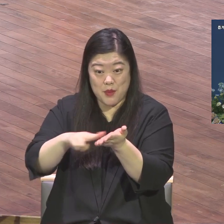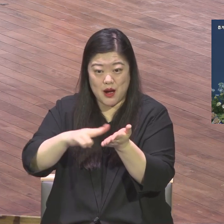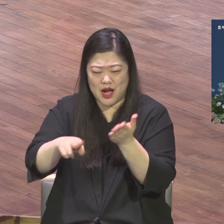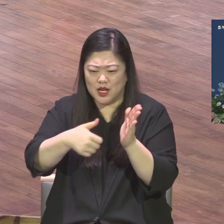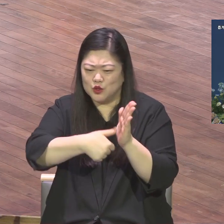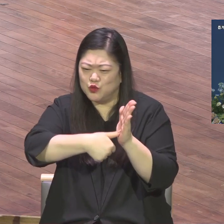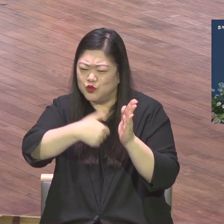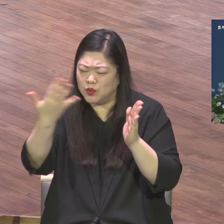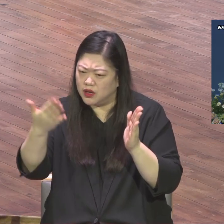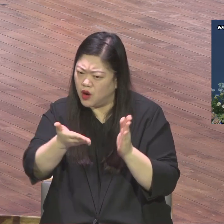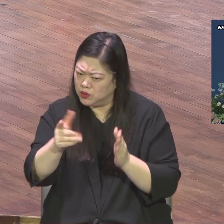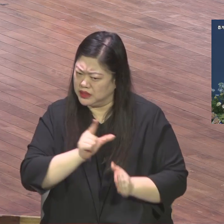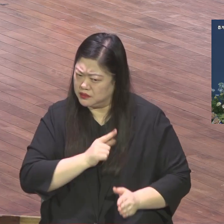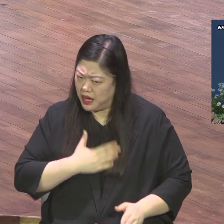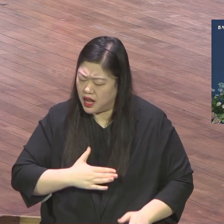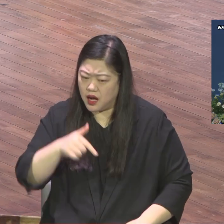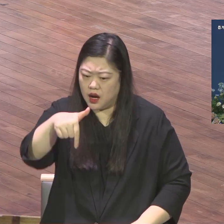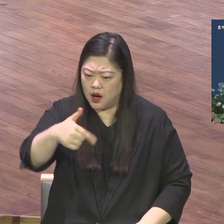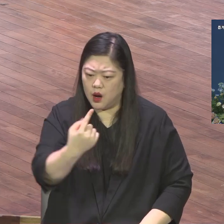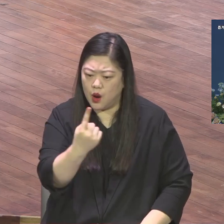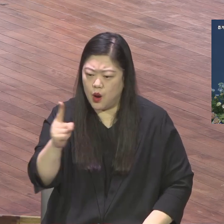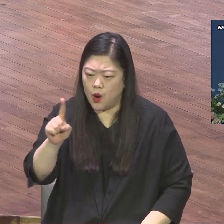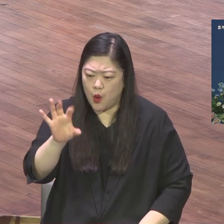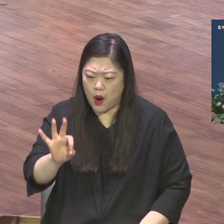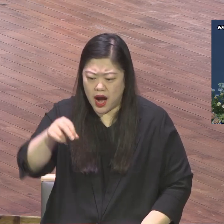제목이 어른들 알 거예요. 광수 생각이라고.